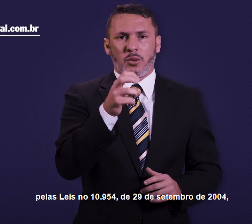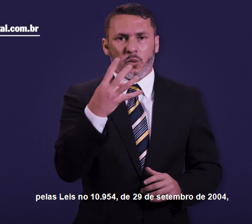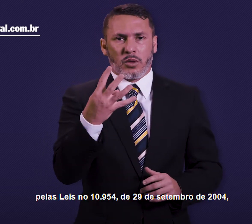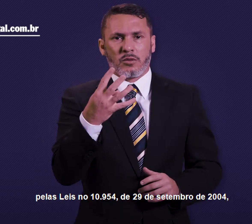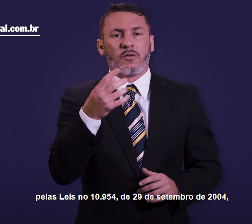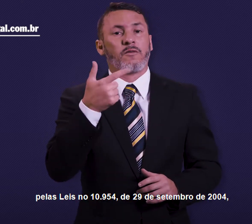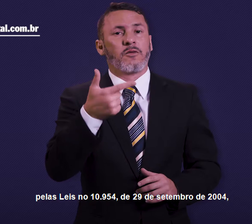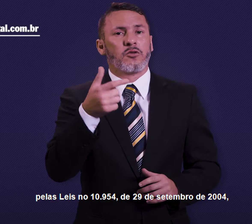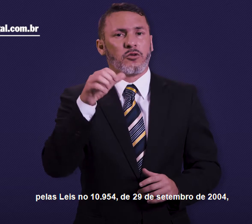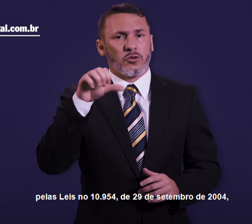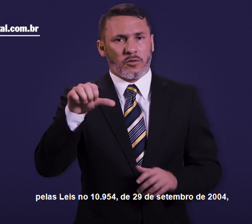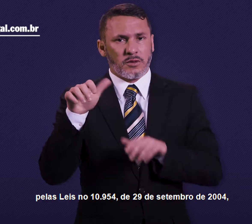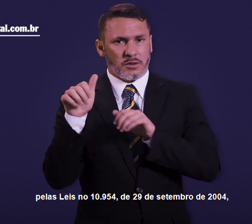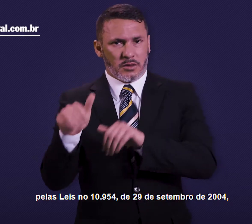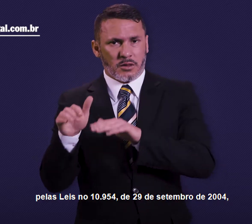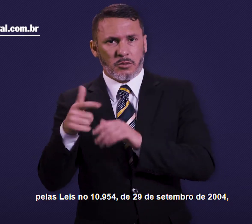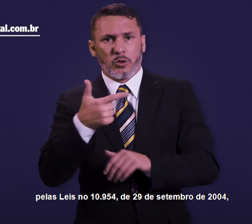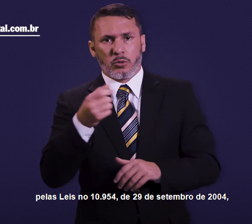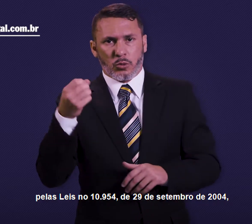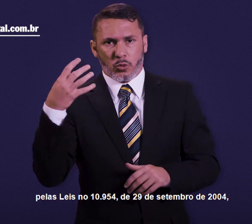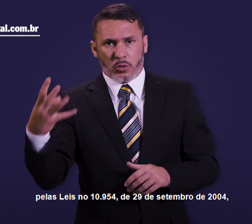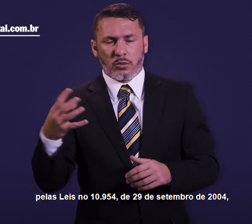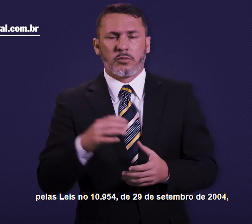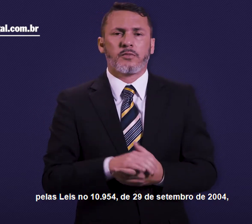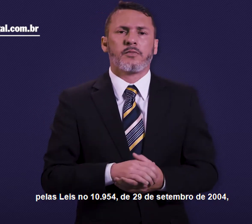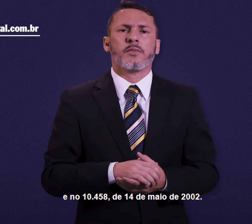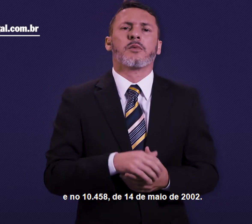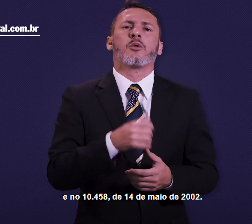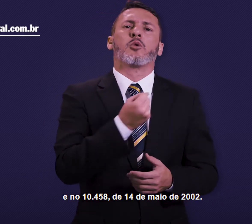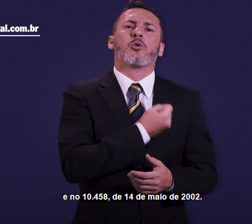10.954, de 29 de setembro de 2004 e número